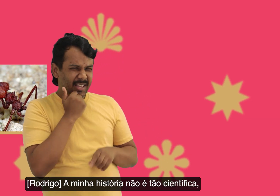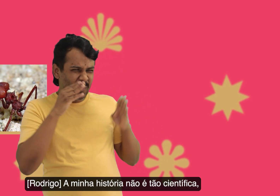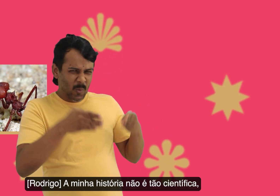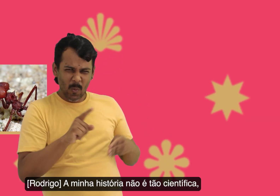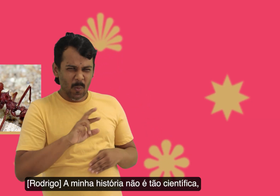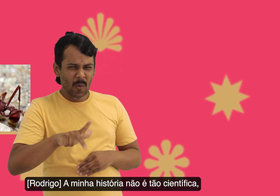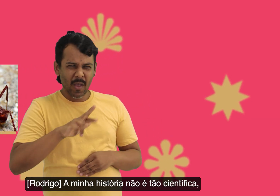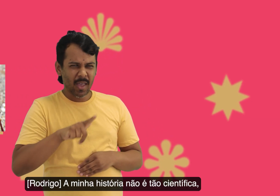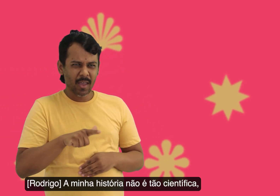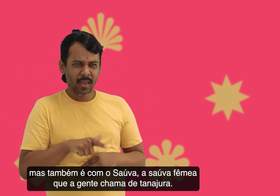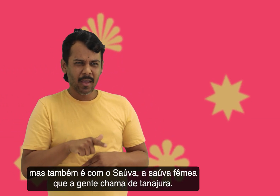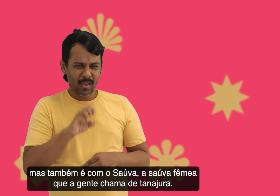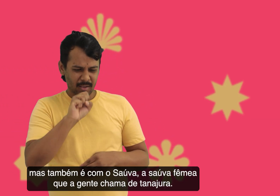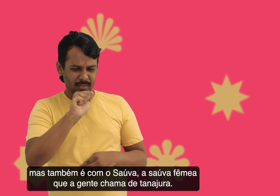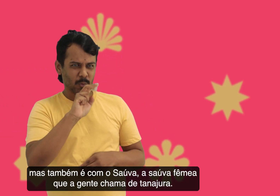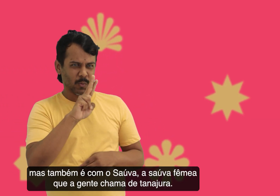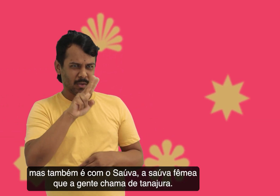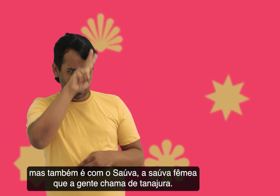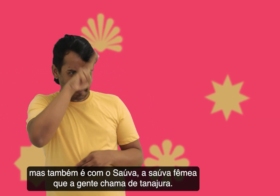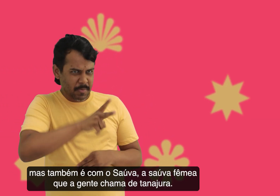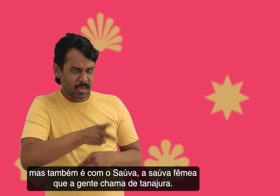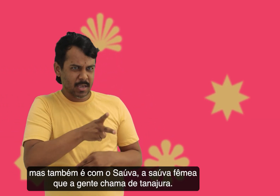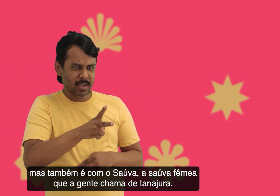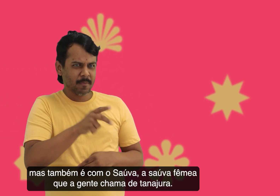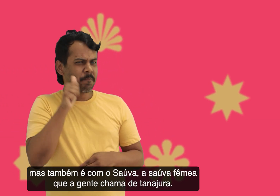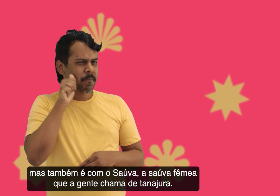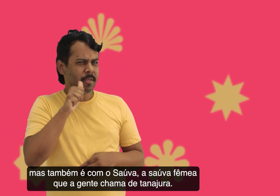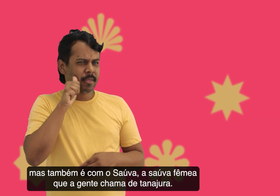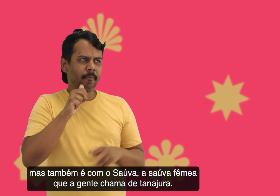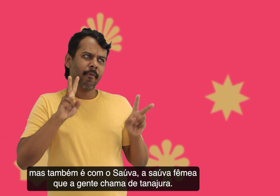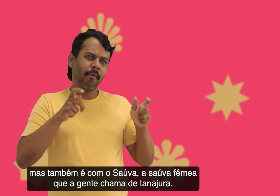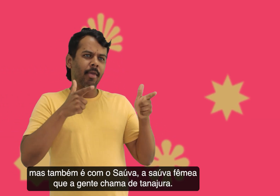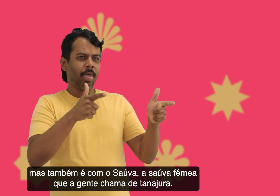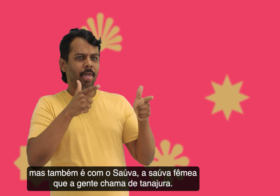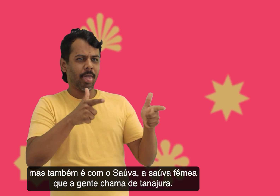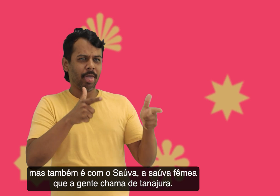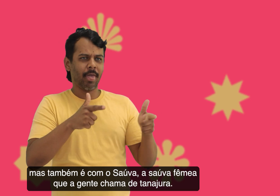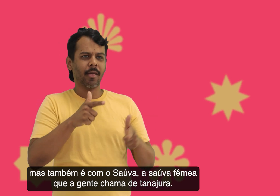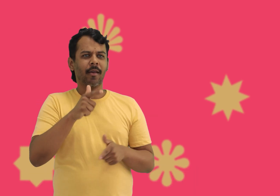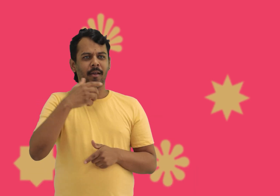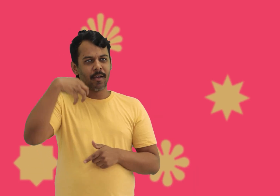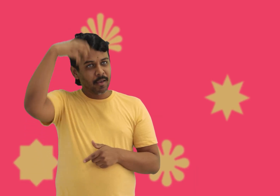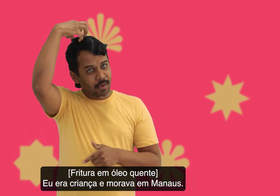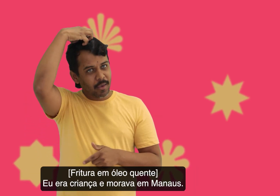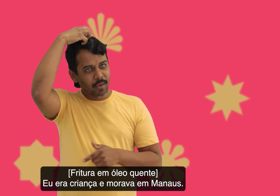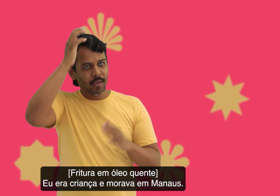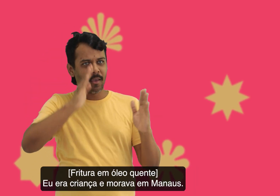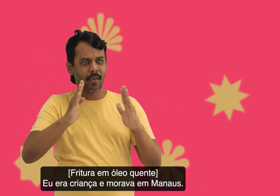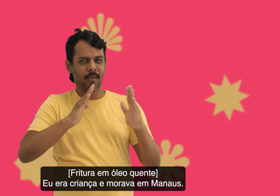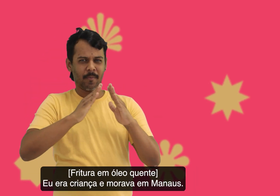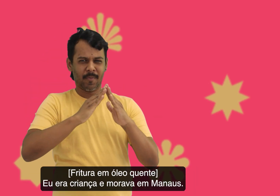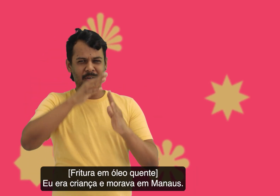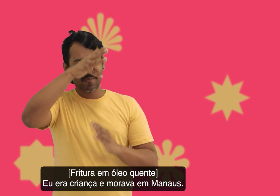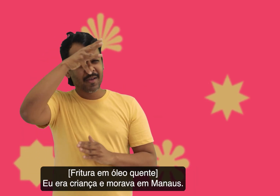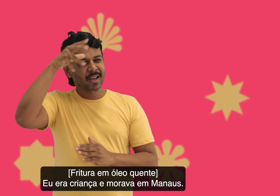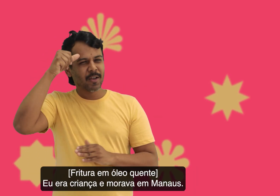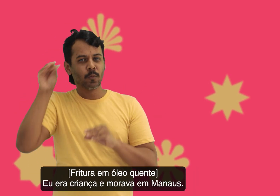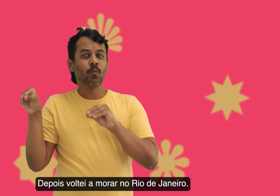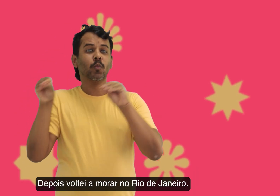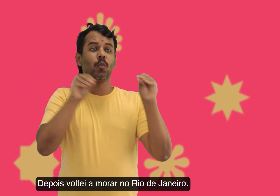não é tão científica, mas também é com saúva, a saúva fêmea, que a gente chama de tanajura. Eu era criança e morava em Manaus,